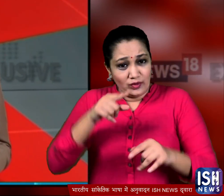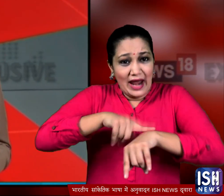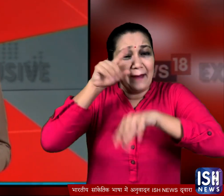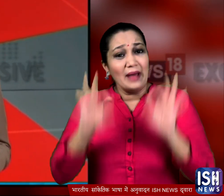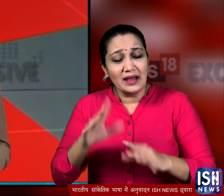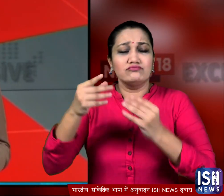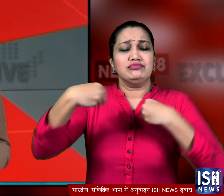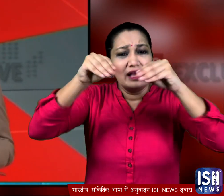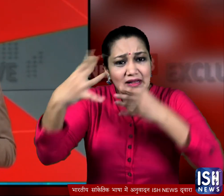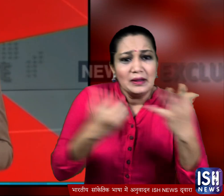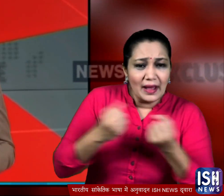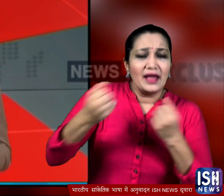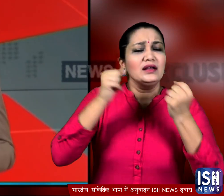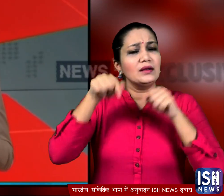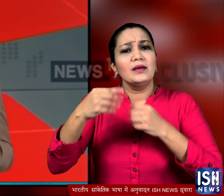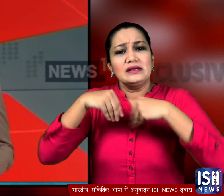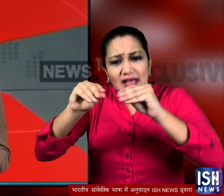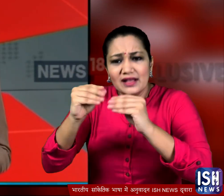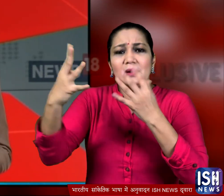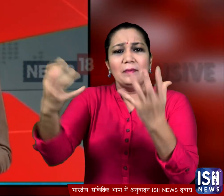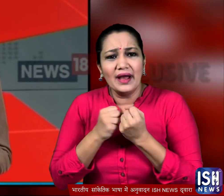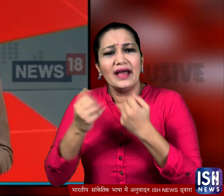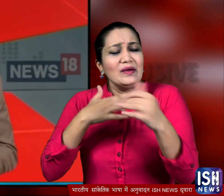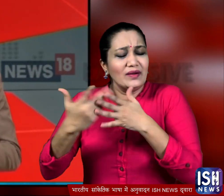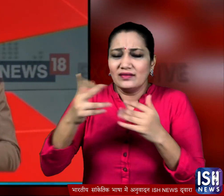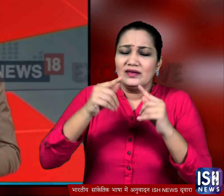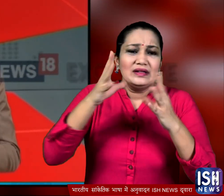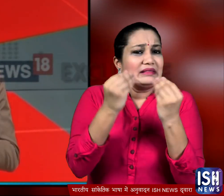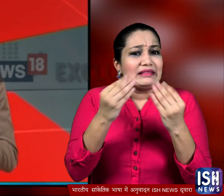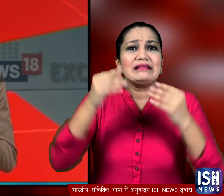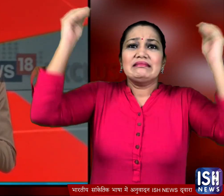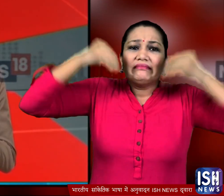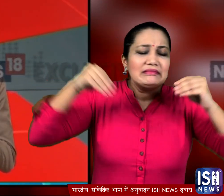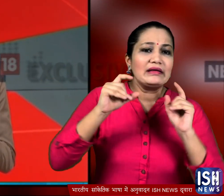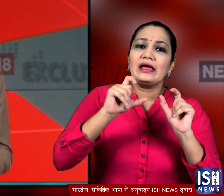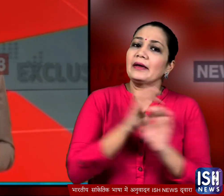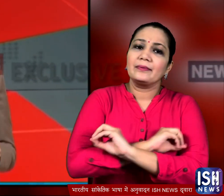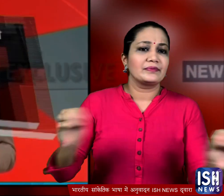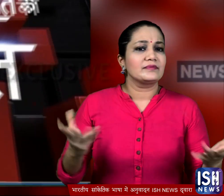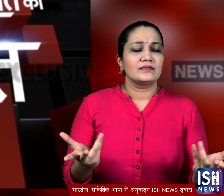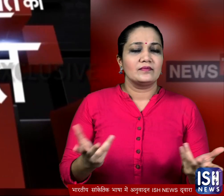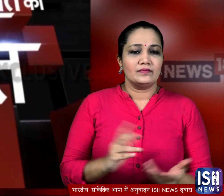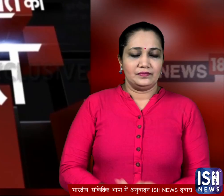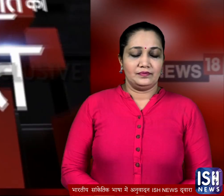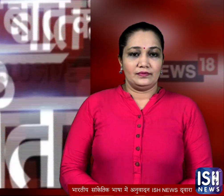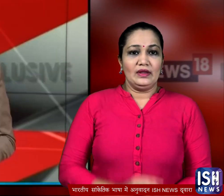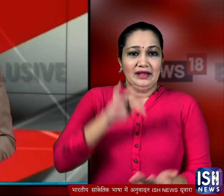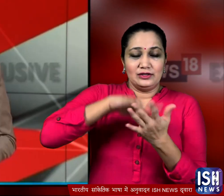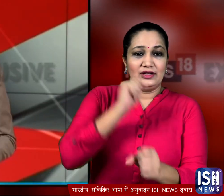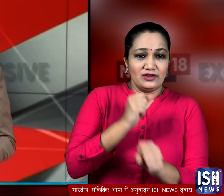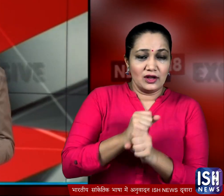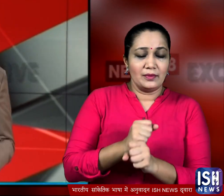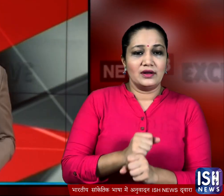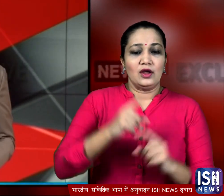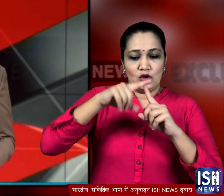बावजूद कई जिलों की मंडियों में खरीदे जा चुके या बेचने के लिए लाए गए गेहूं को भीगने से बचाने का इंतजाम नहीं दिखा। केंद्र